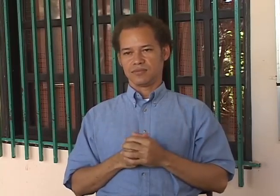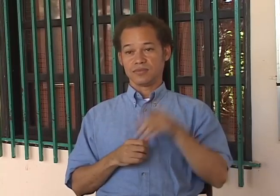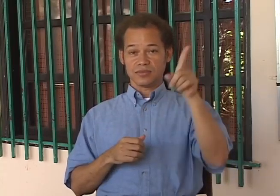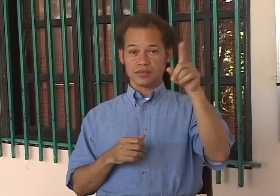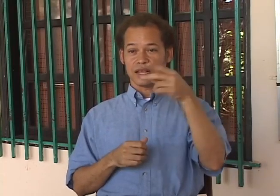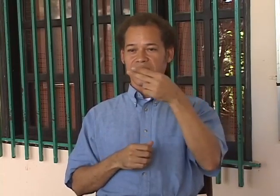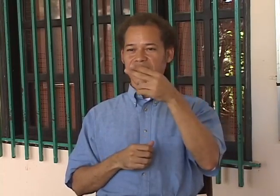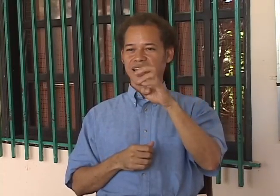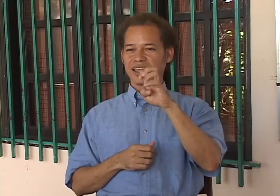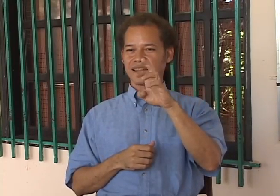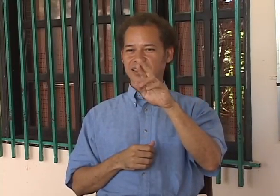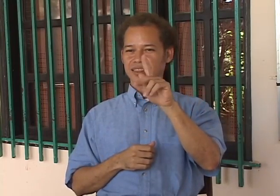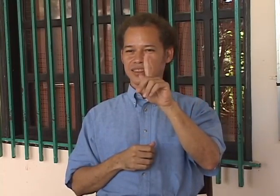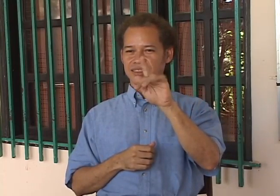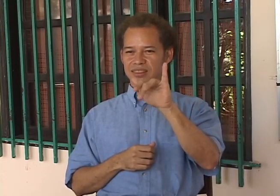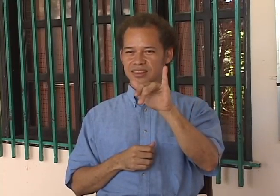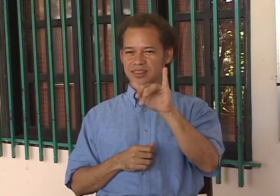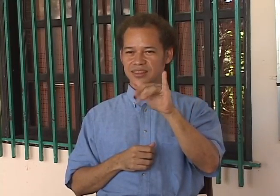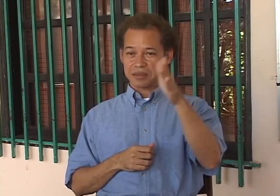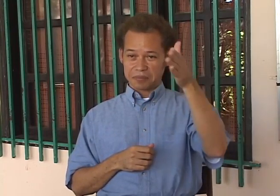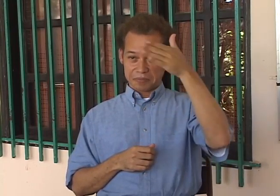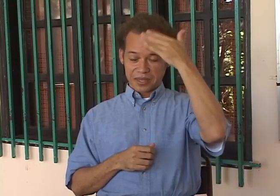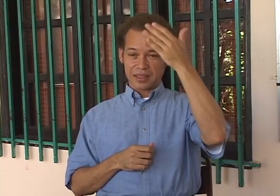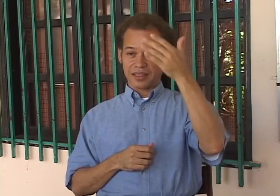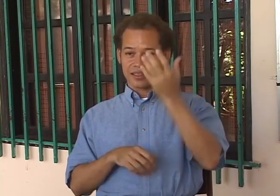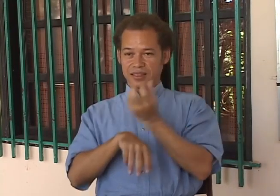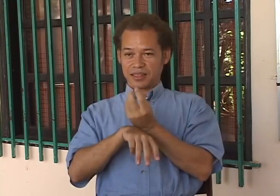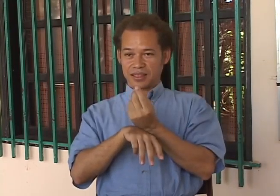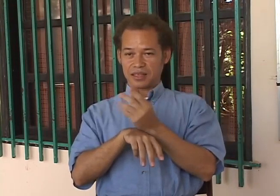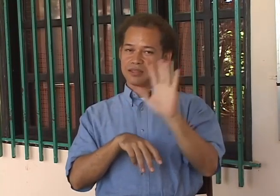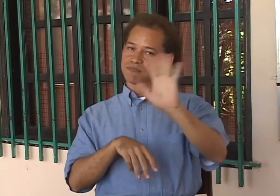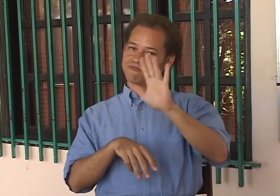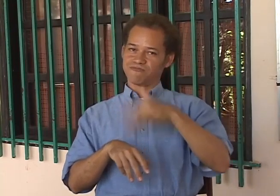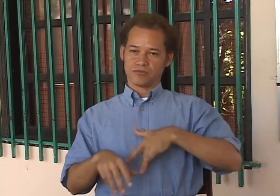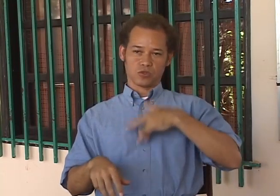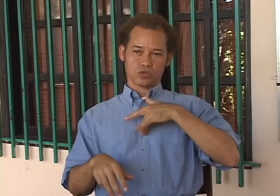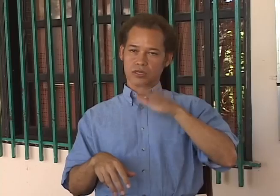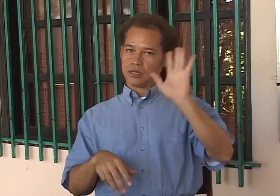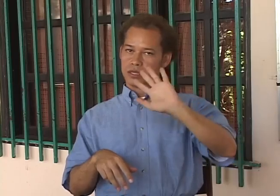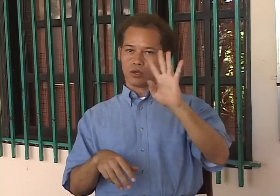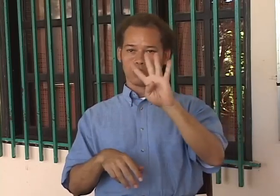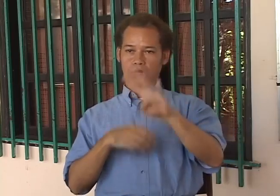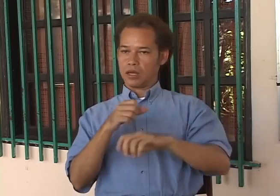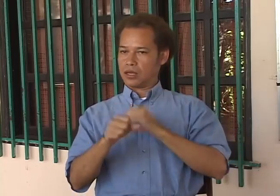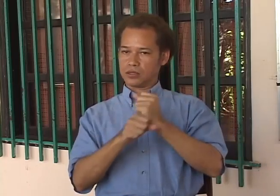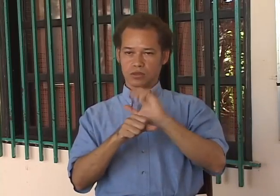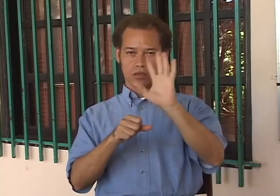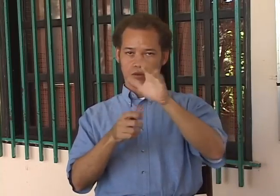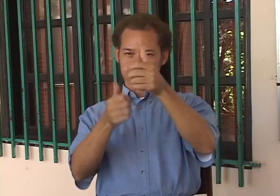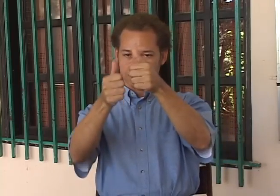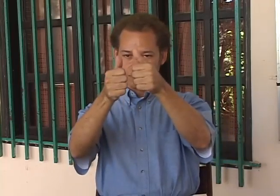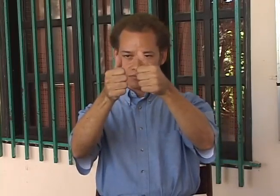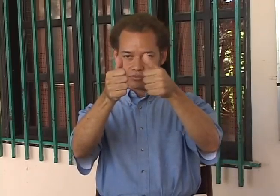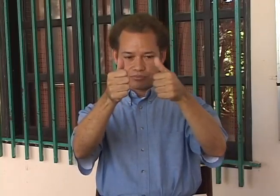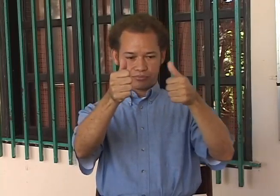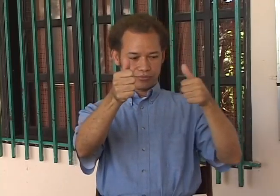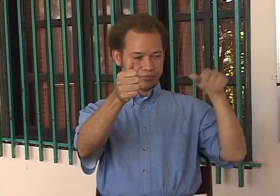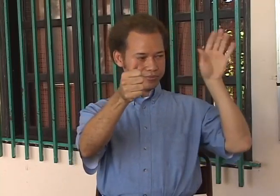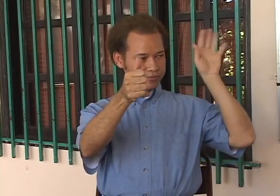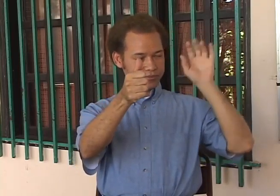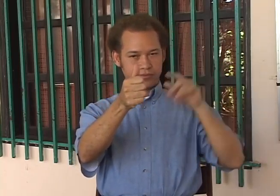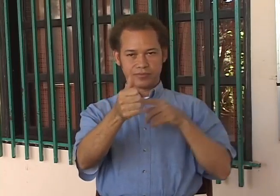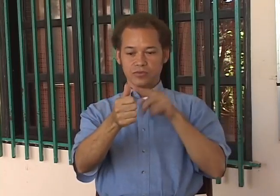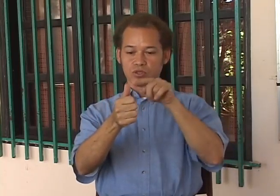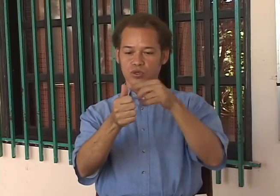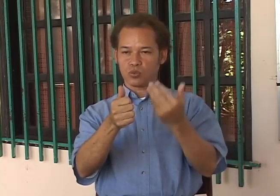resificamos de esa manera, por decirte a él. Por ejemplo, Gerti, que es el pelón de la alcaldía, que ya se fue, ya tuvo cuatro